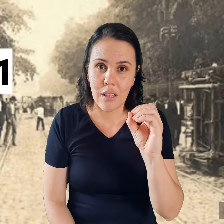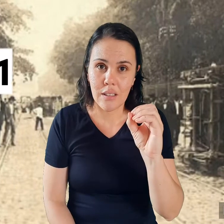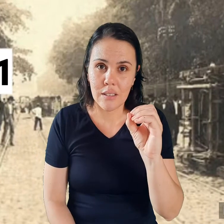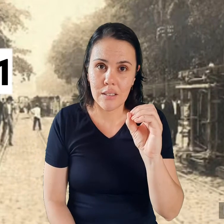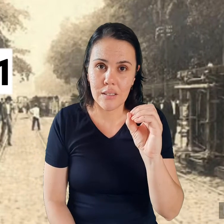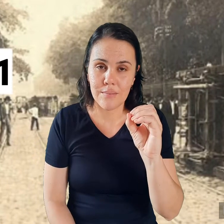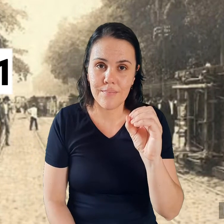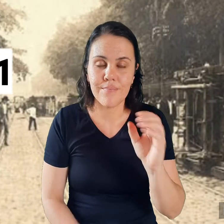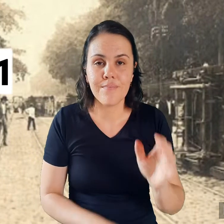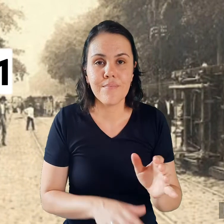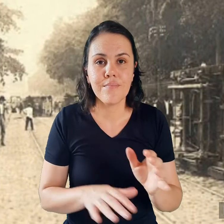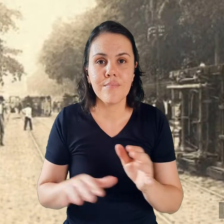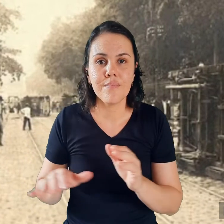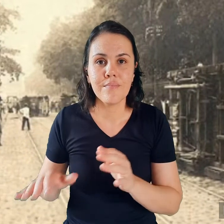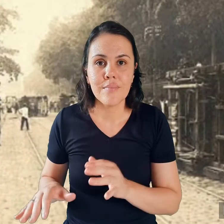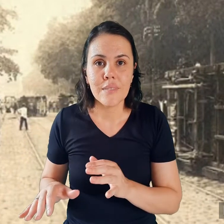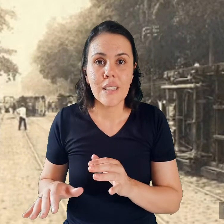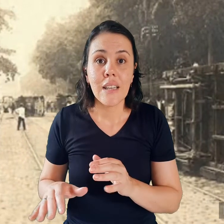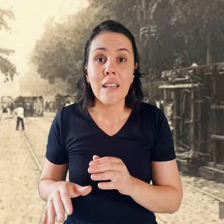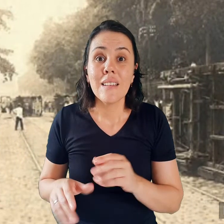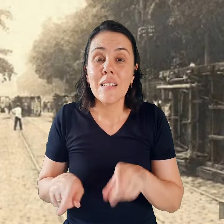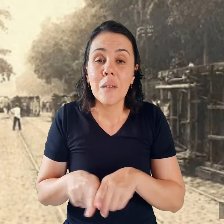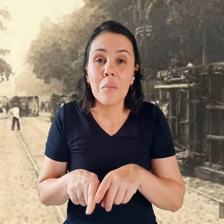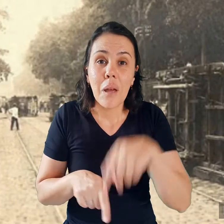101 ficaram feridas